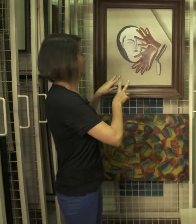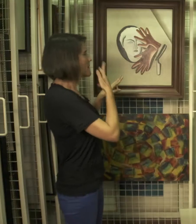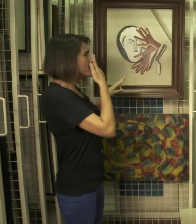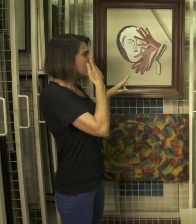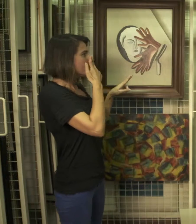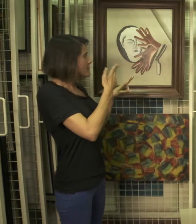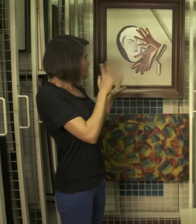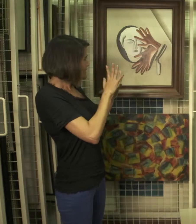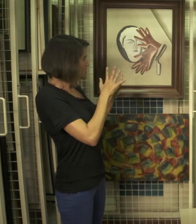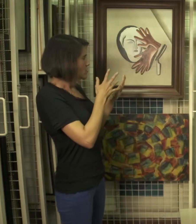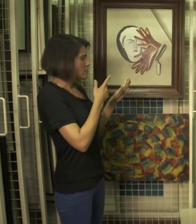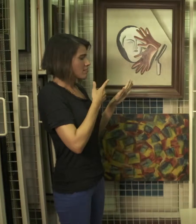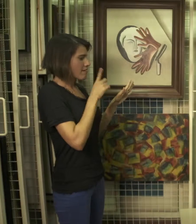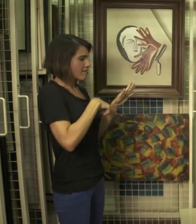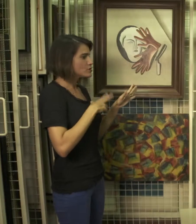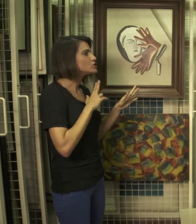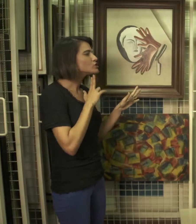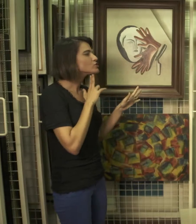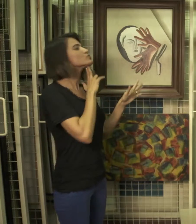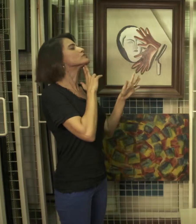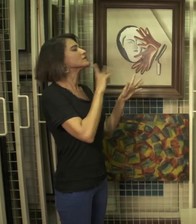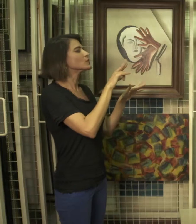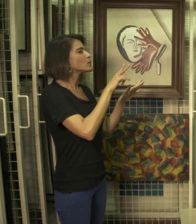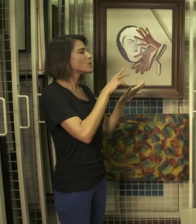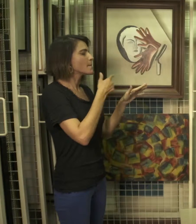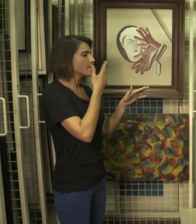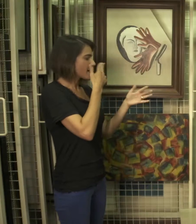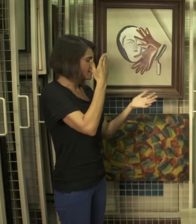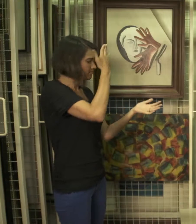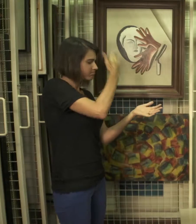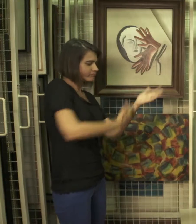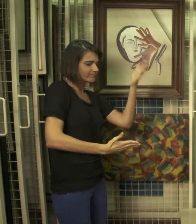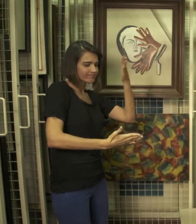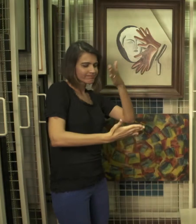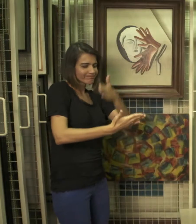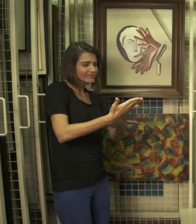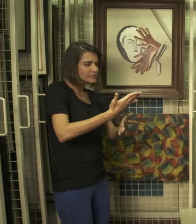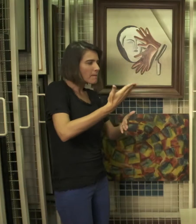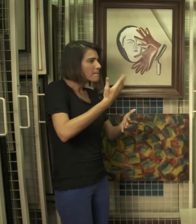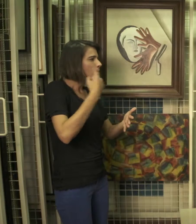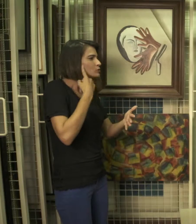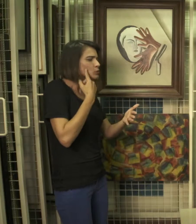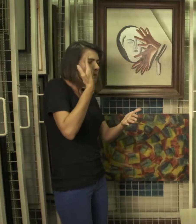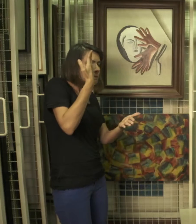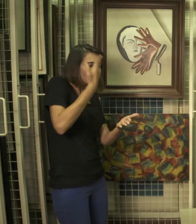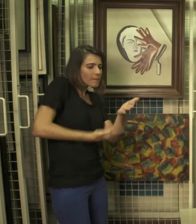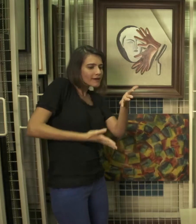Que eu tenho percebido É como se Fosse um suicídio Cortando as mãos Lá do sujeito E na